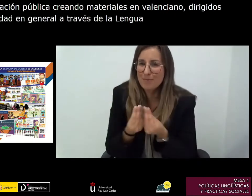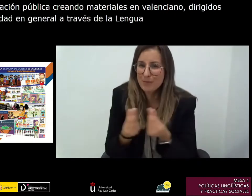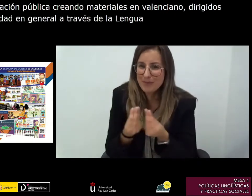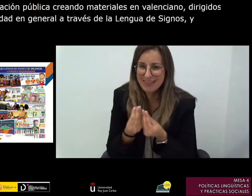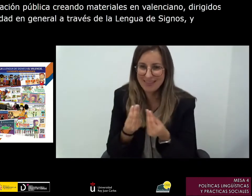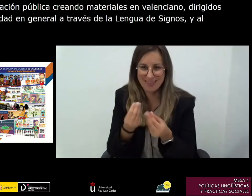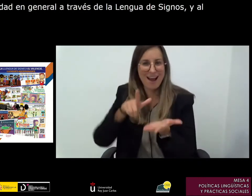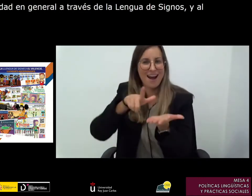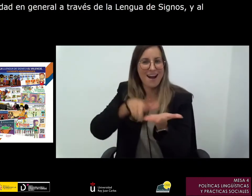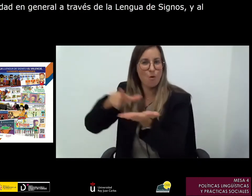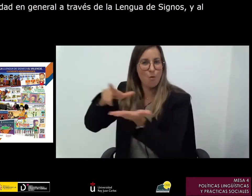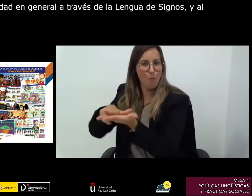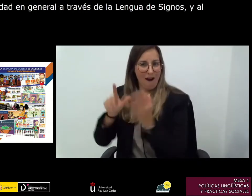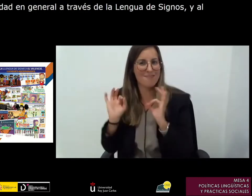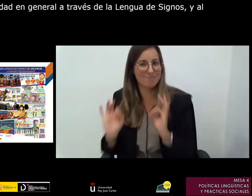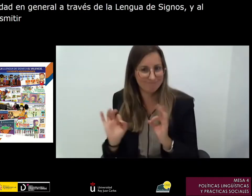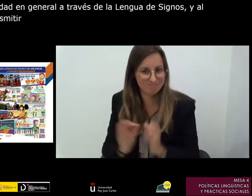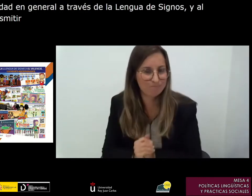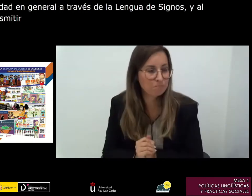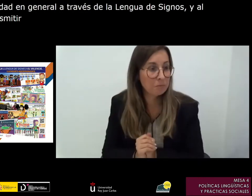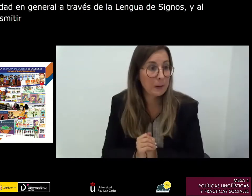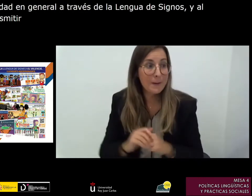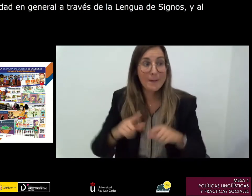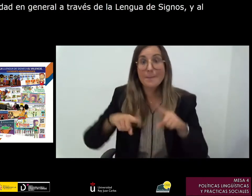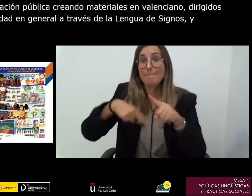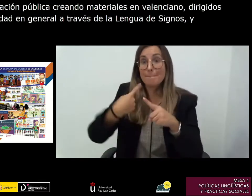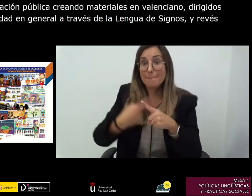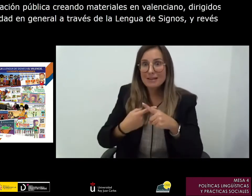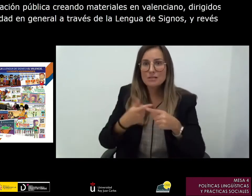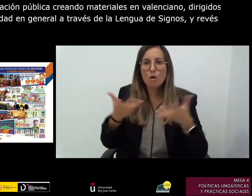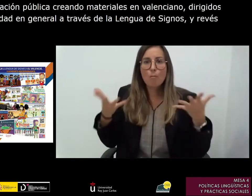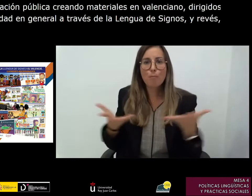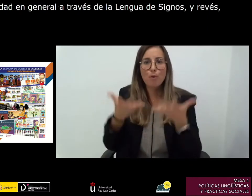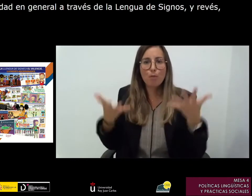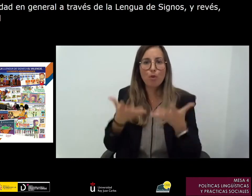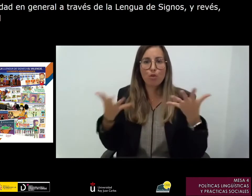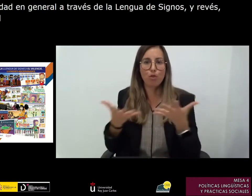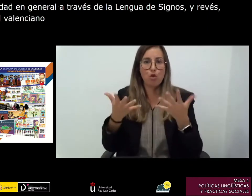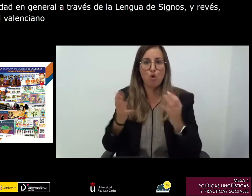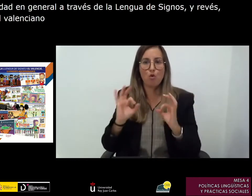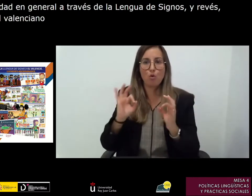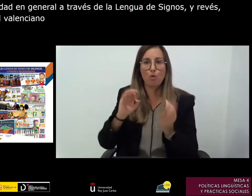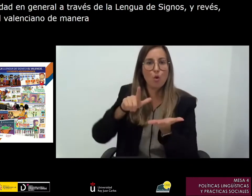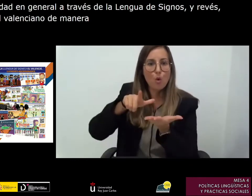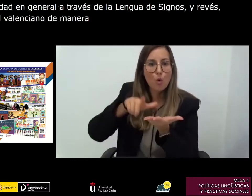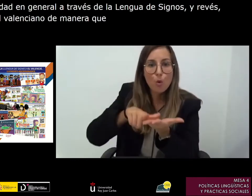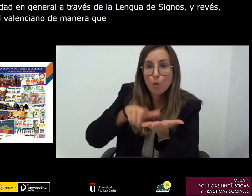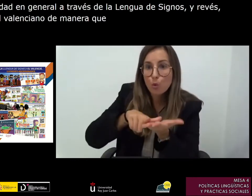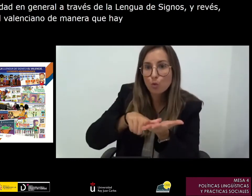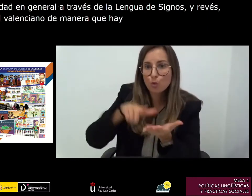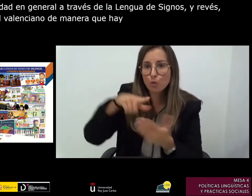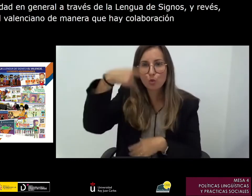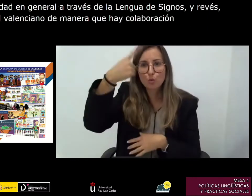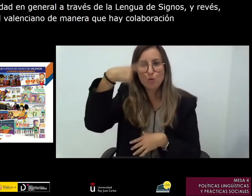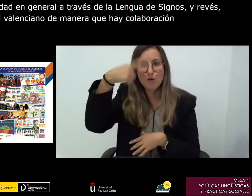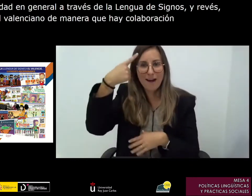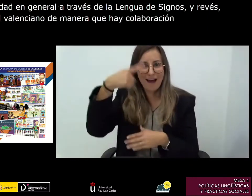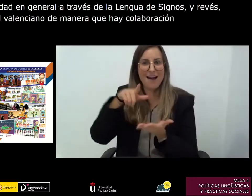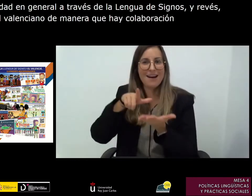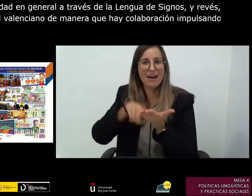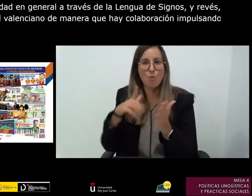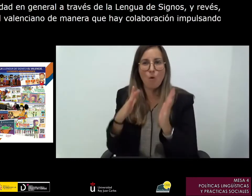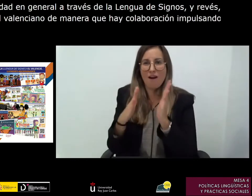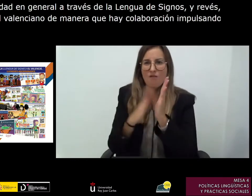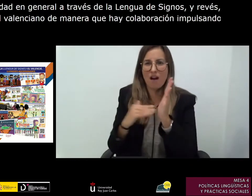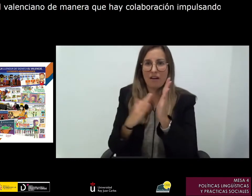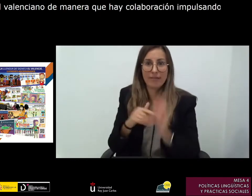valenciano, de manera que hay un trasvase de información, hay una colaboración impulsando ambas lenguas, el valenciano y la lengua